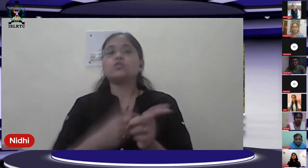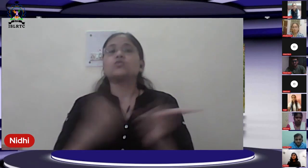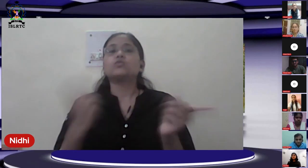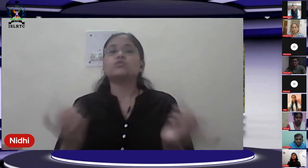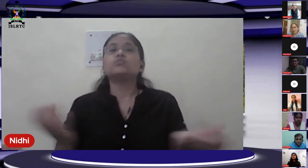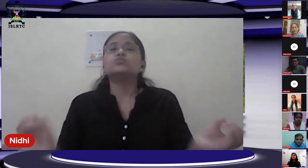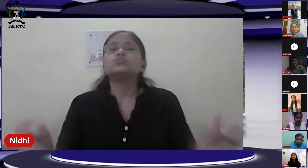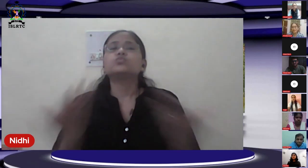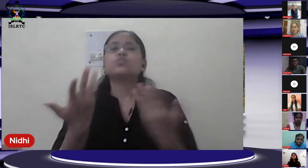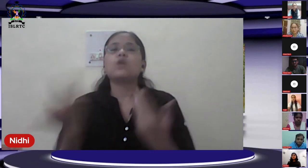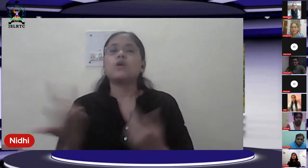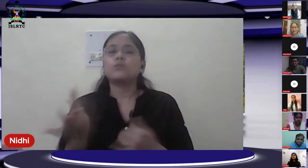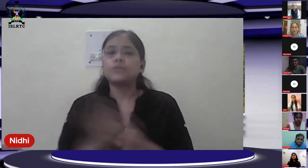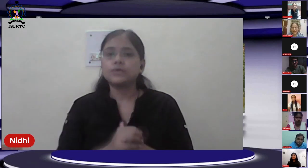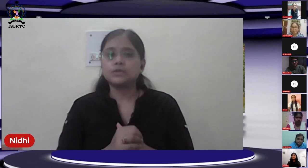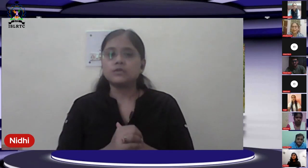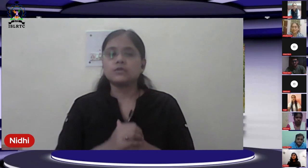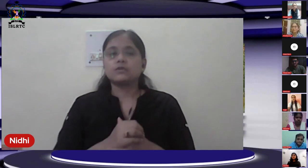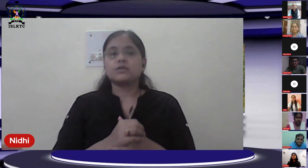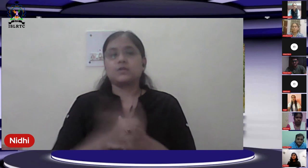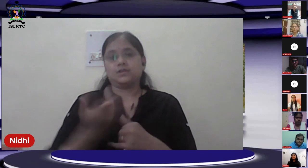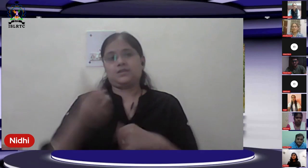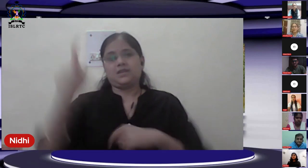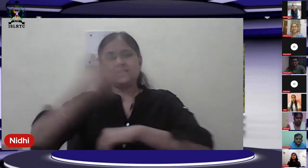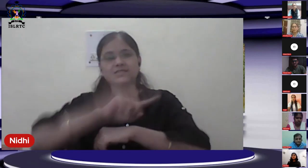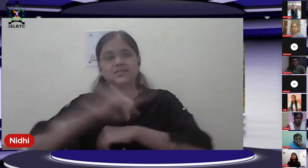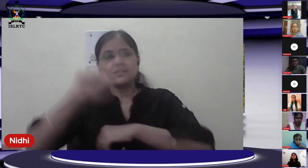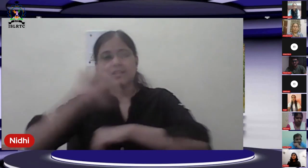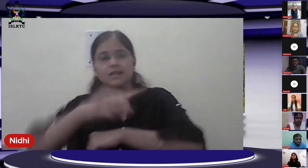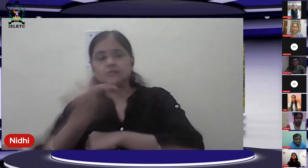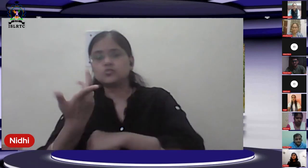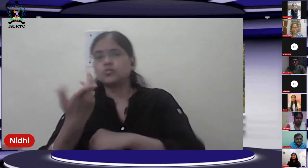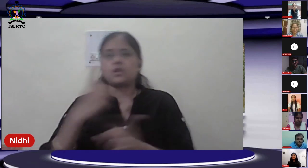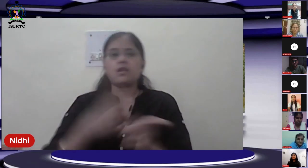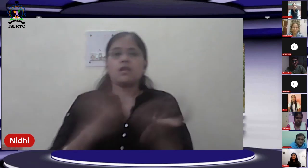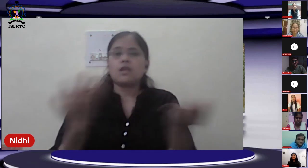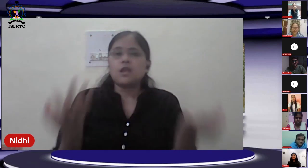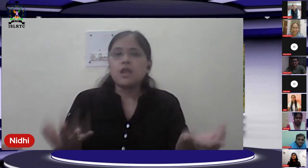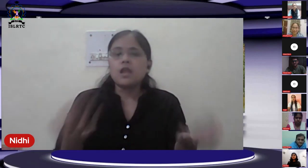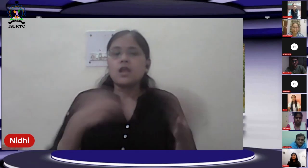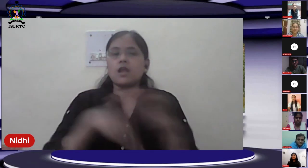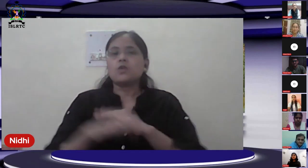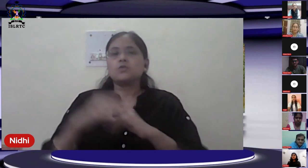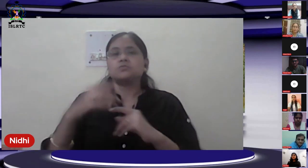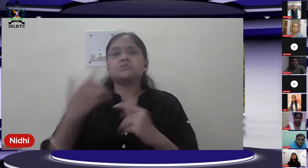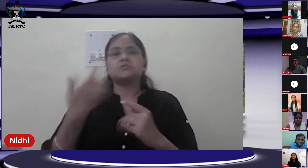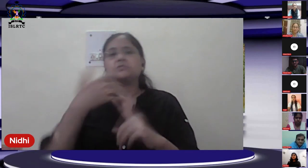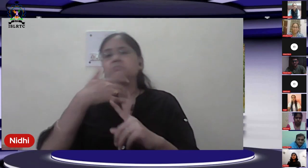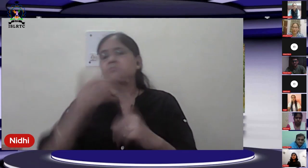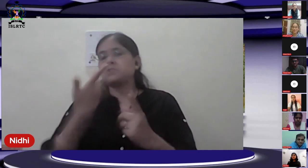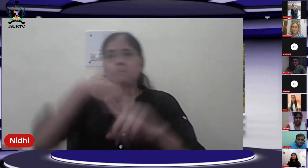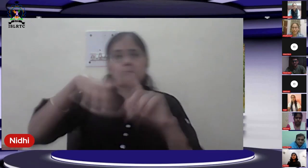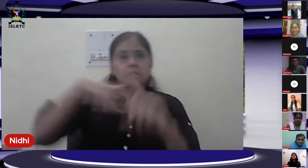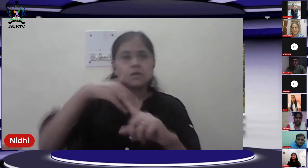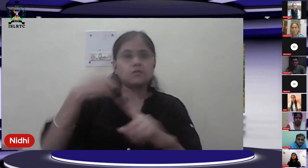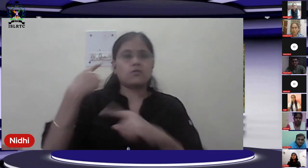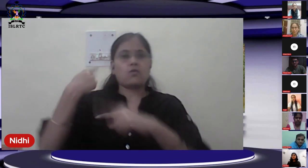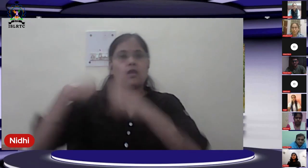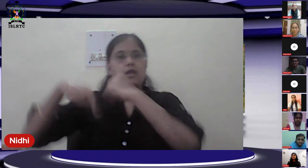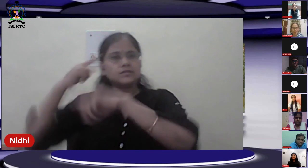और हर दिन के पीछे एक ना एक हिस्ट्री होती है कि क्यों वो डे हम सेलिब्रेट करेंगे, क्यों इसका महत्व है। तो थैंक